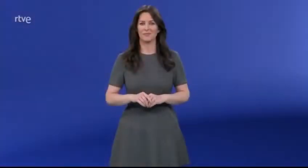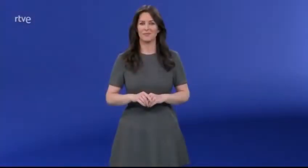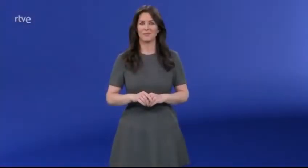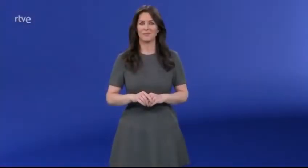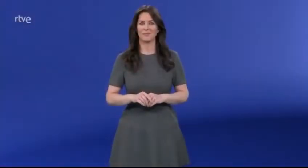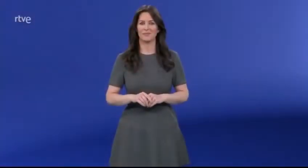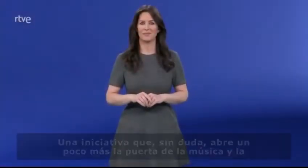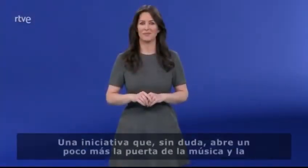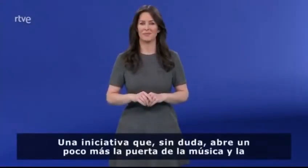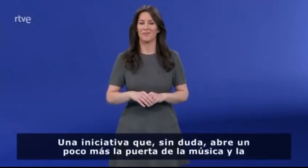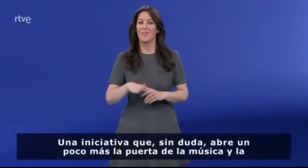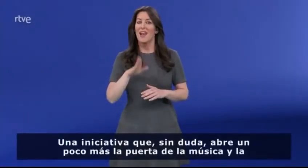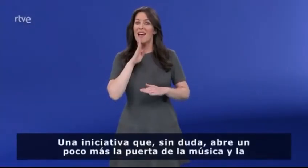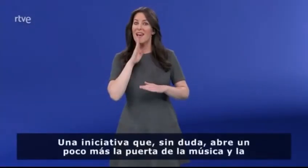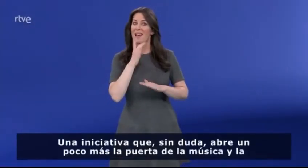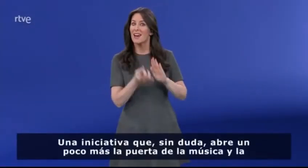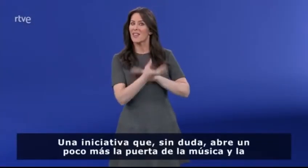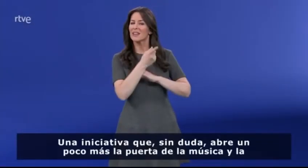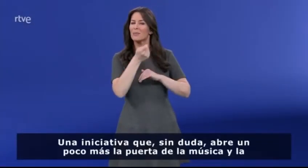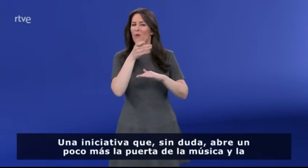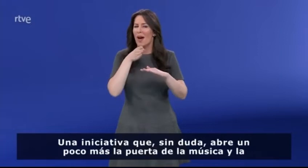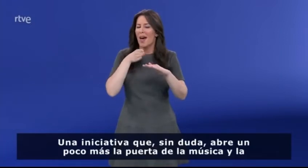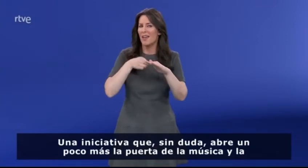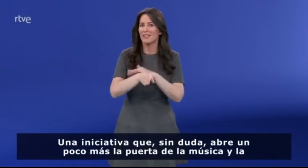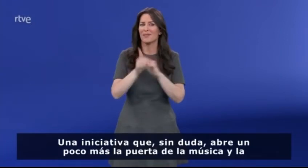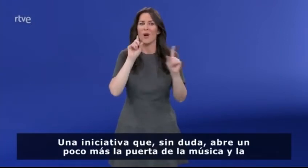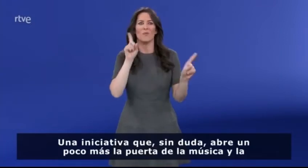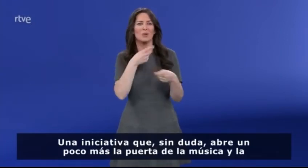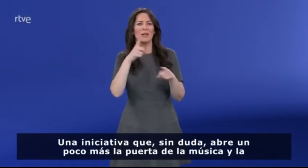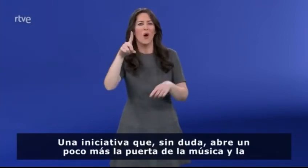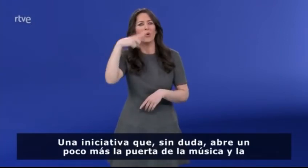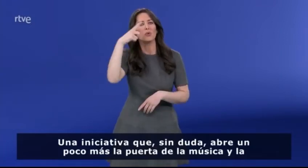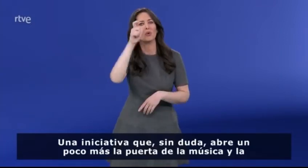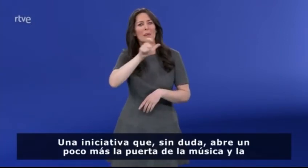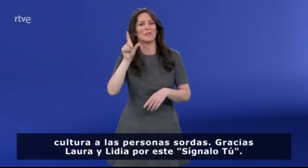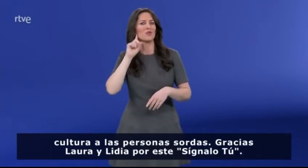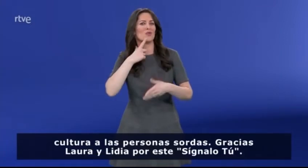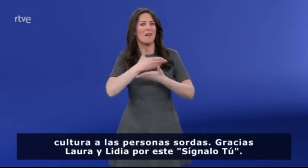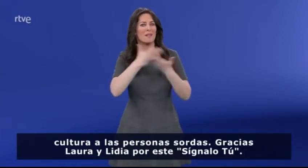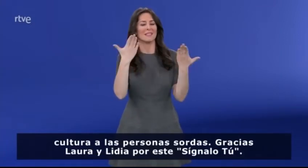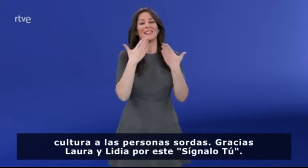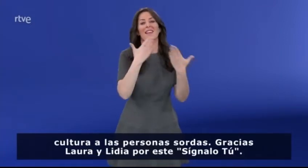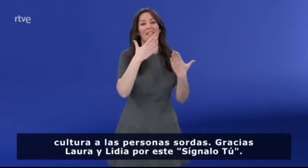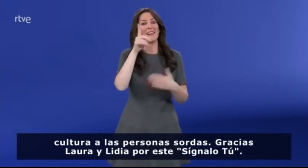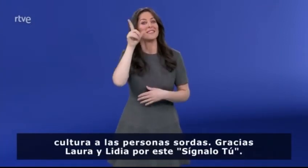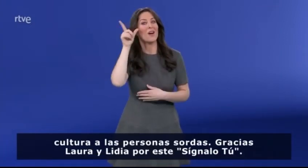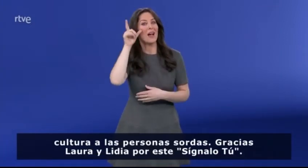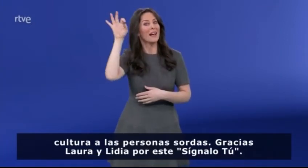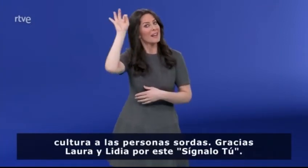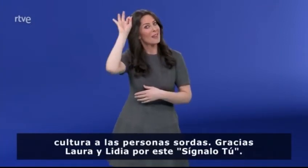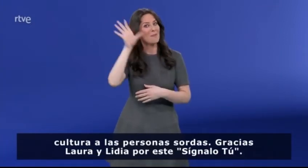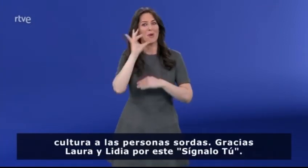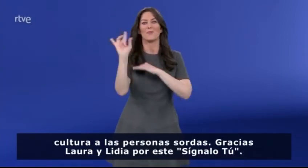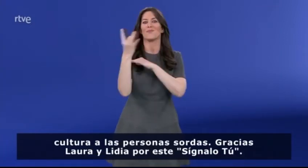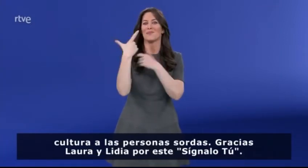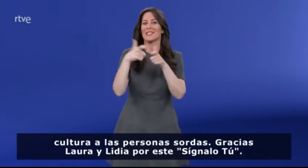Una iniciativa que sin duda abre un poco más la puerta de la música y la cultura a las personas sordas. Gracias Laura y Lidia